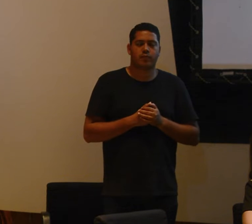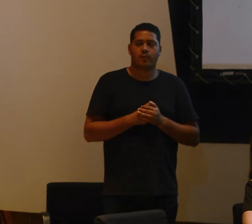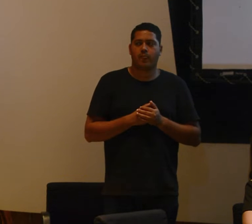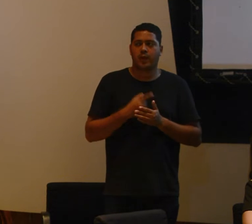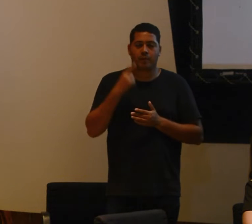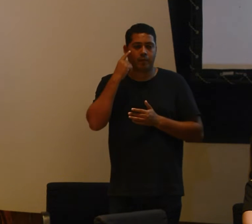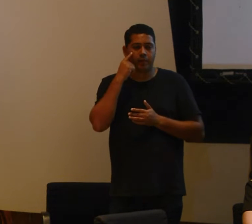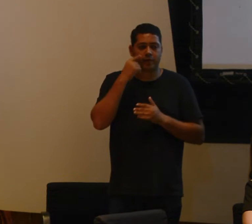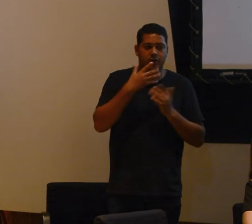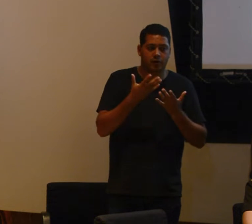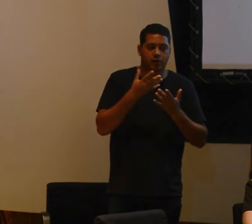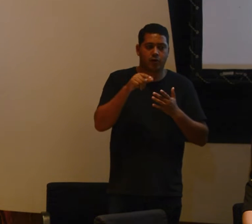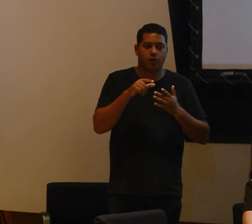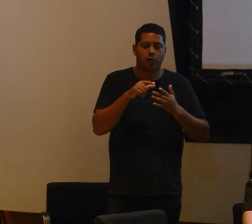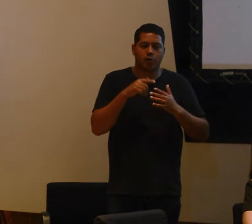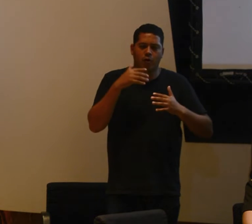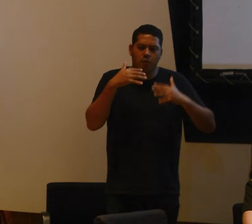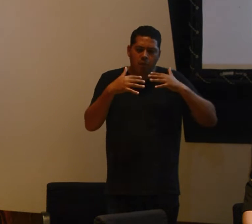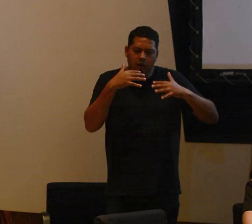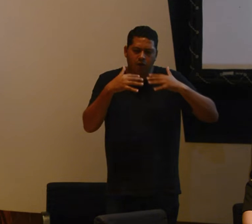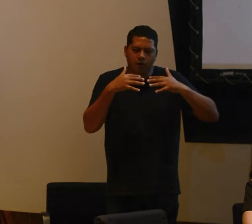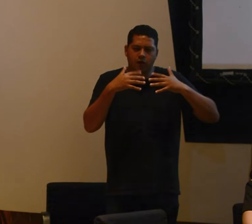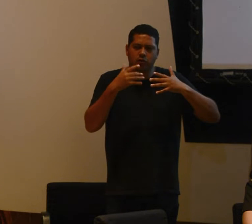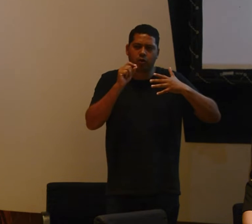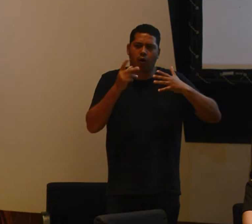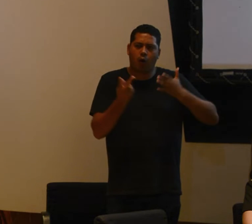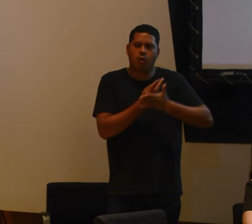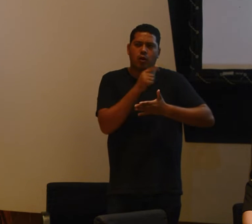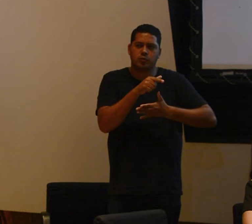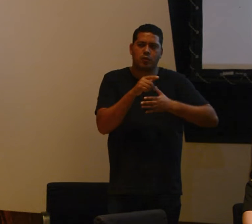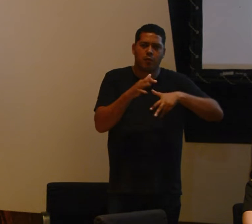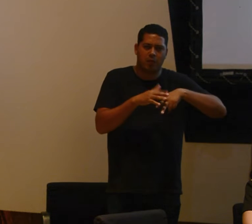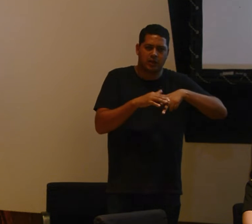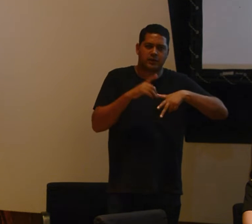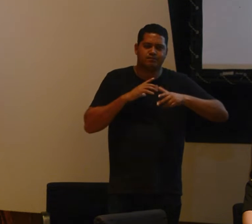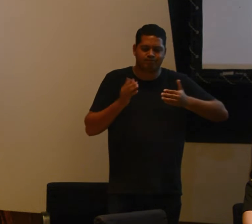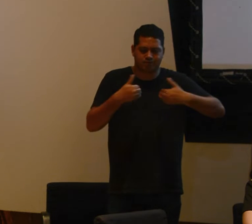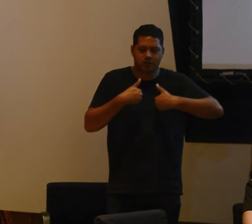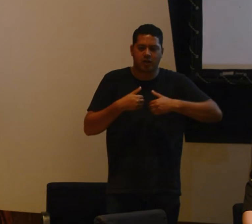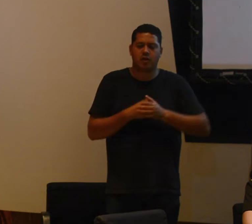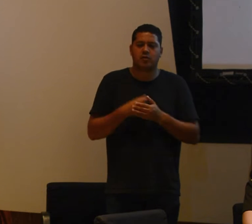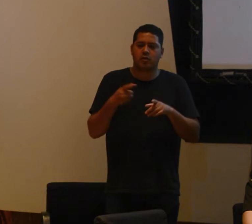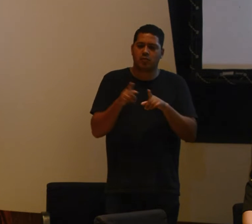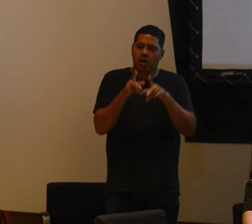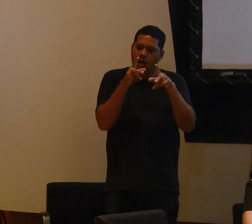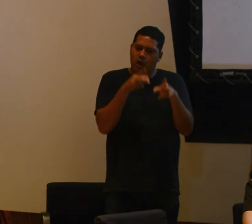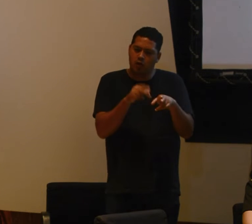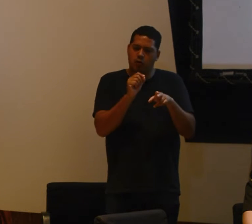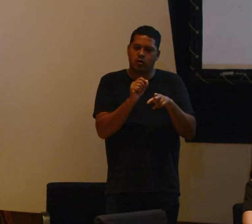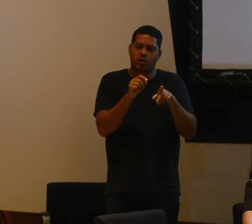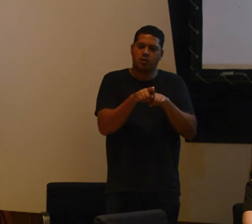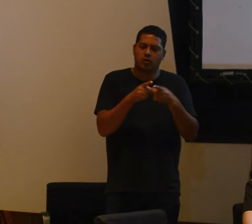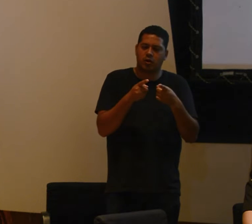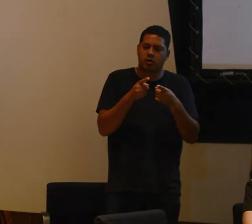Pensando, então, nas questões das manifestações daquele paciente que tem TEA, são bastante semelhantes também às questões das